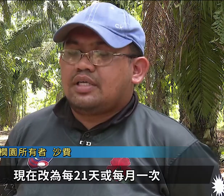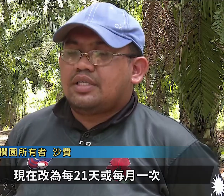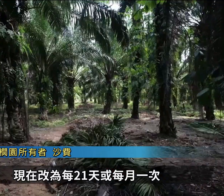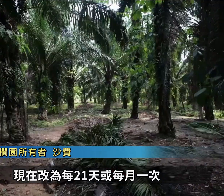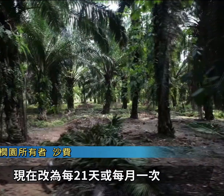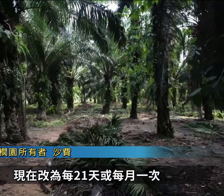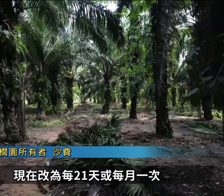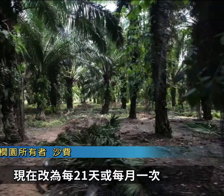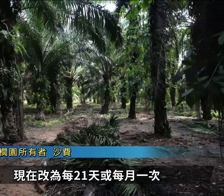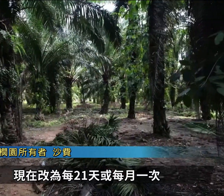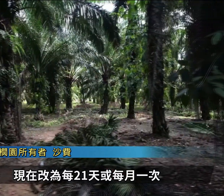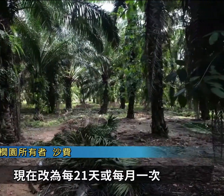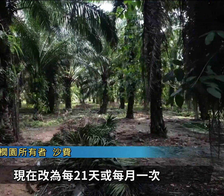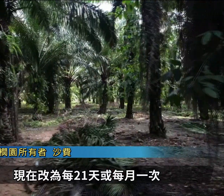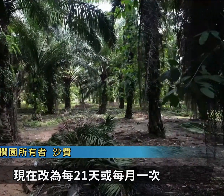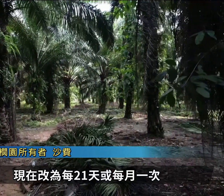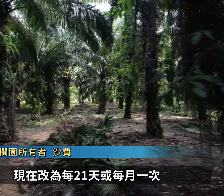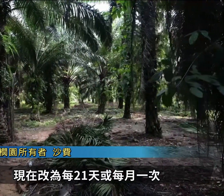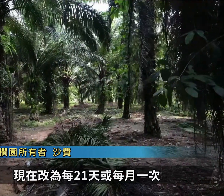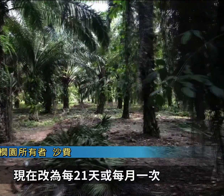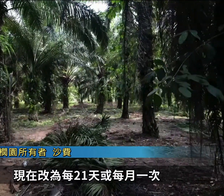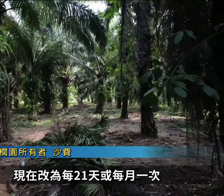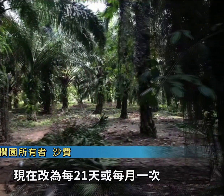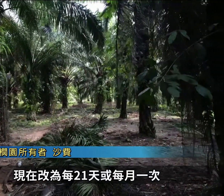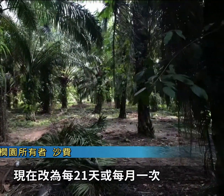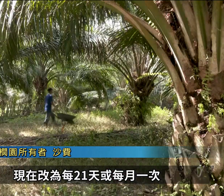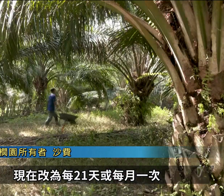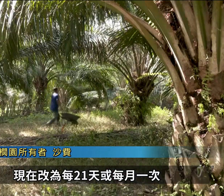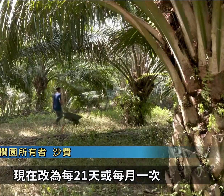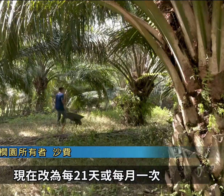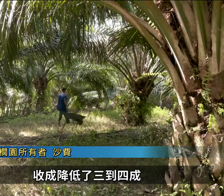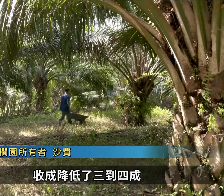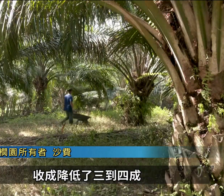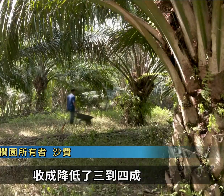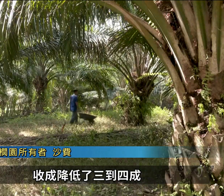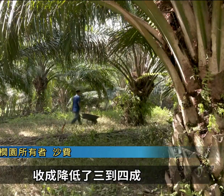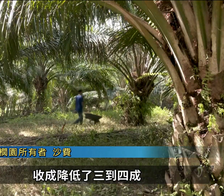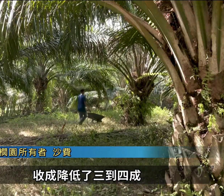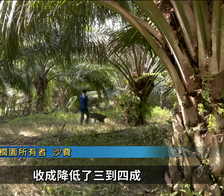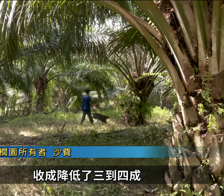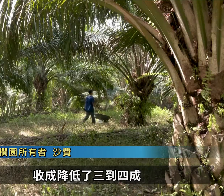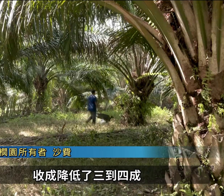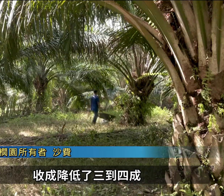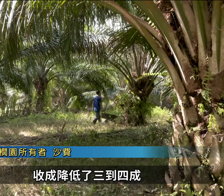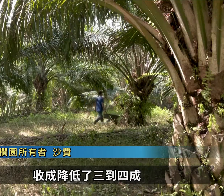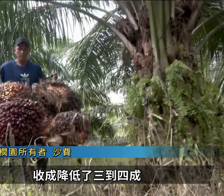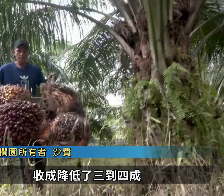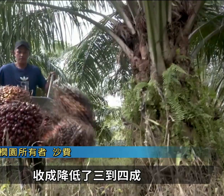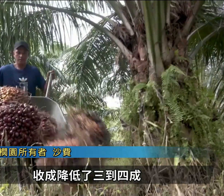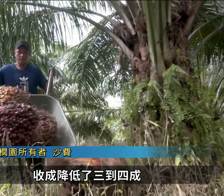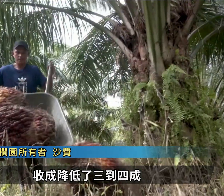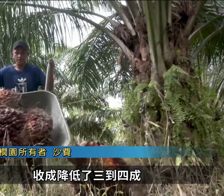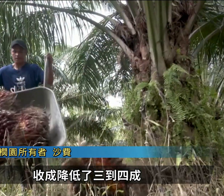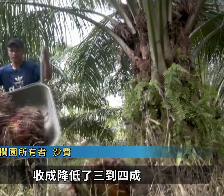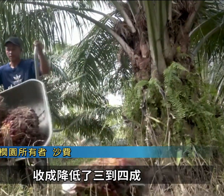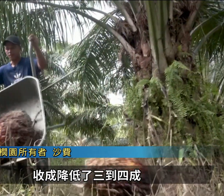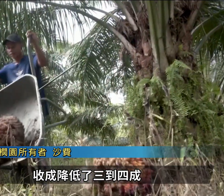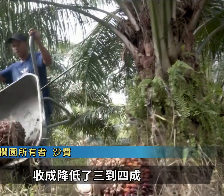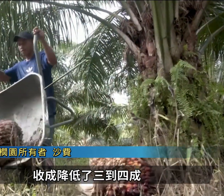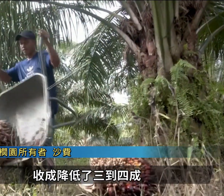jadi cycle 21 hari dan sebulan sekali, jadi percentage tu dah kurang 30%